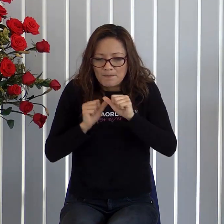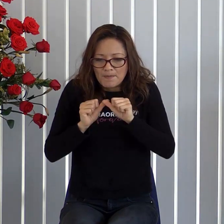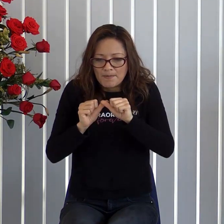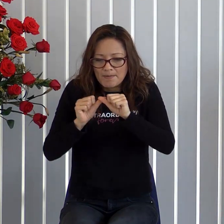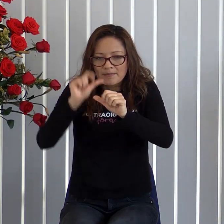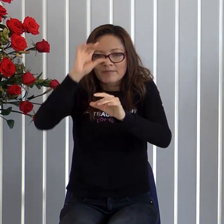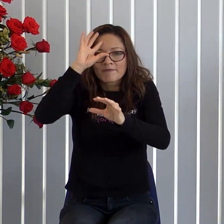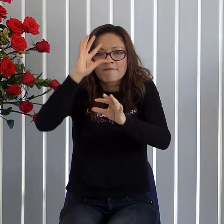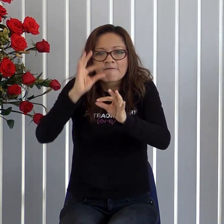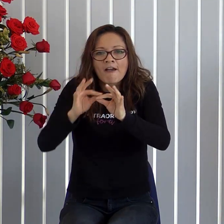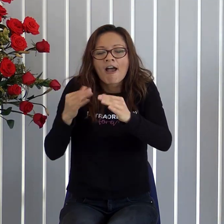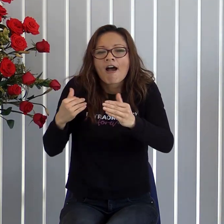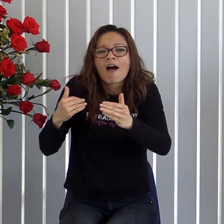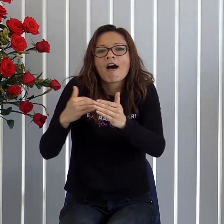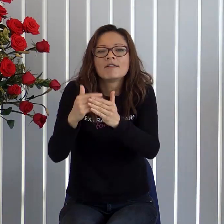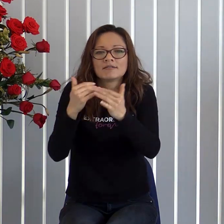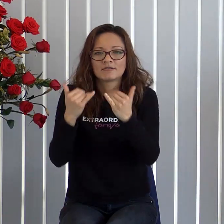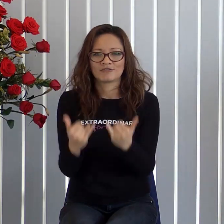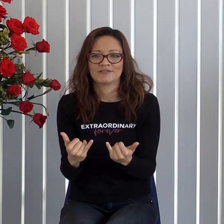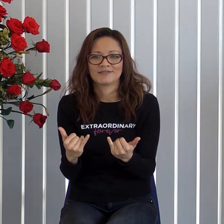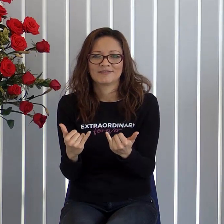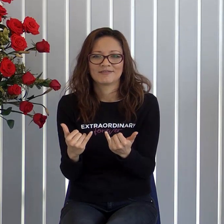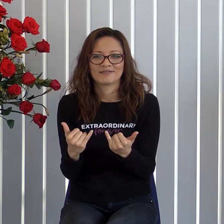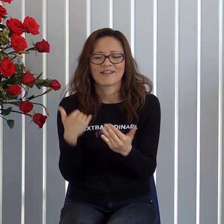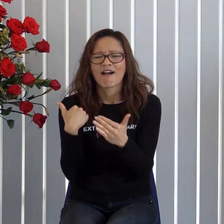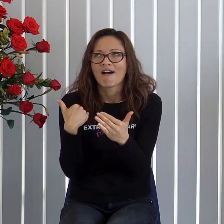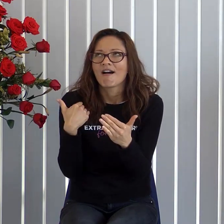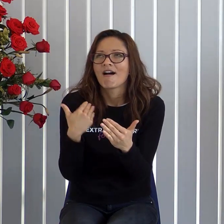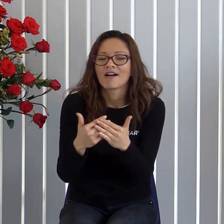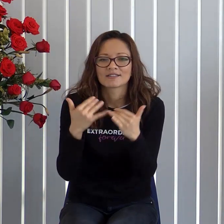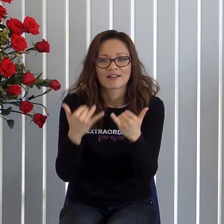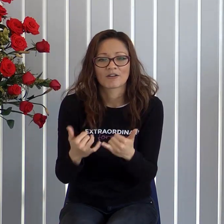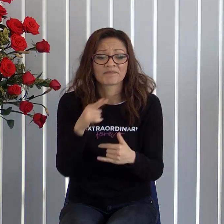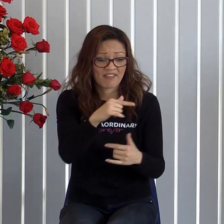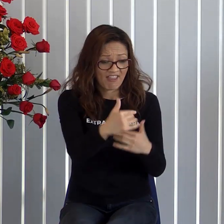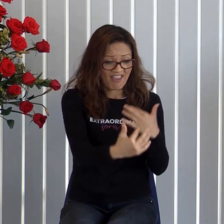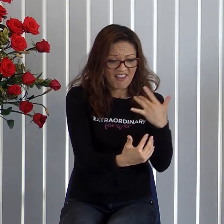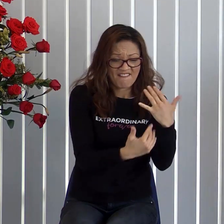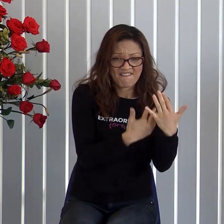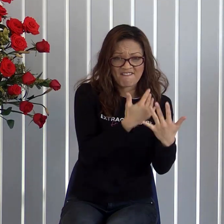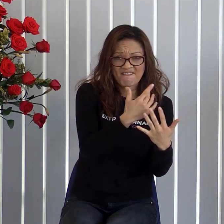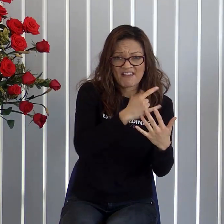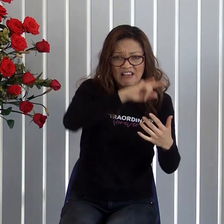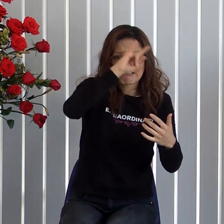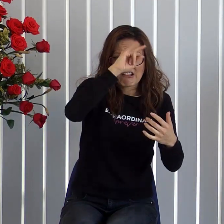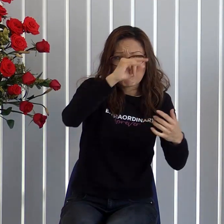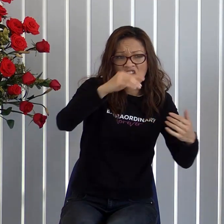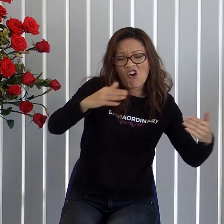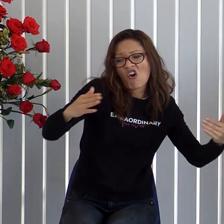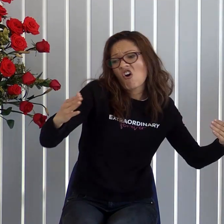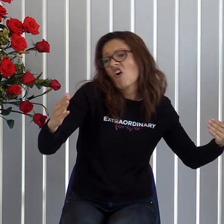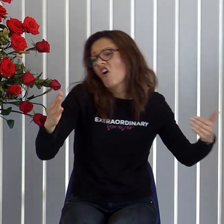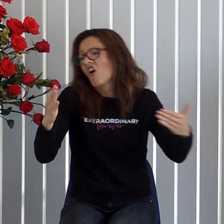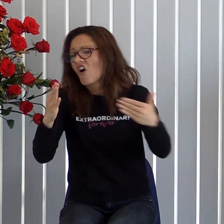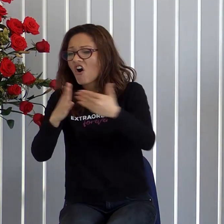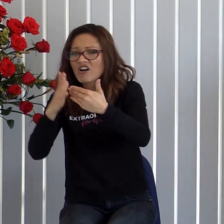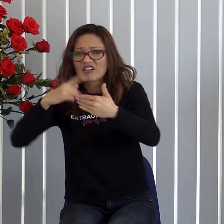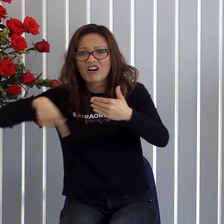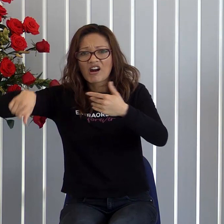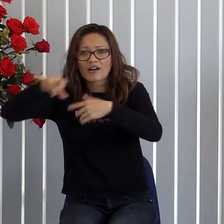hasta el día de hoy. Hasta el día de hoy, las puertas del Hades, como el Señor lo prometió, no han